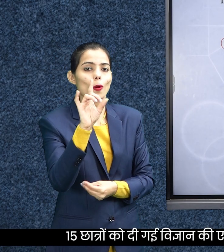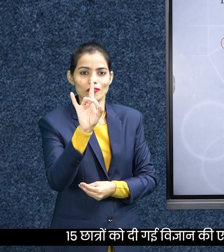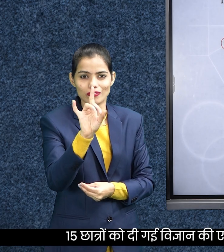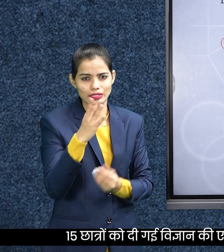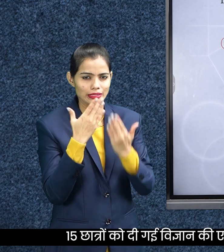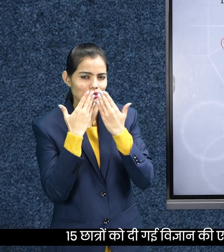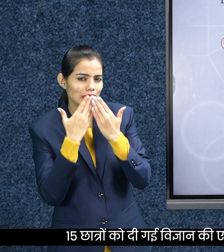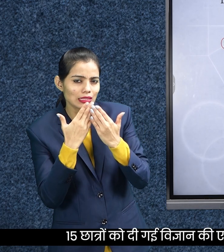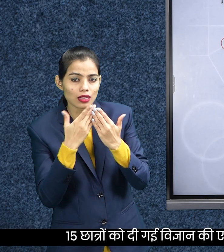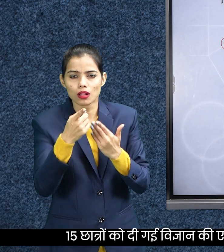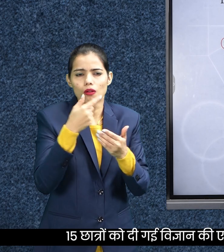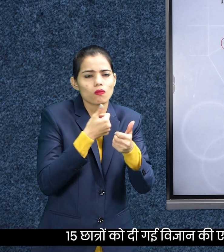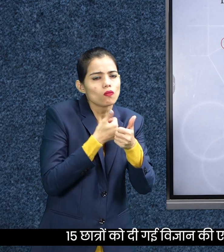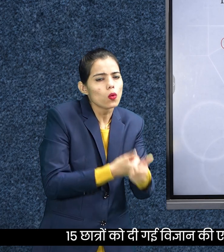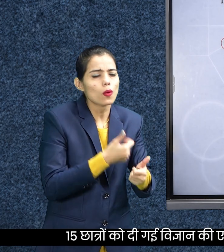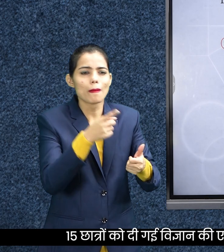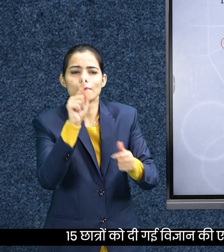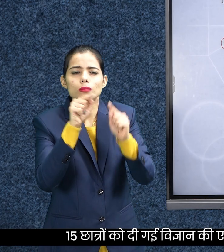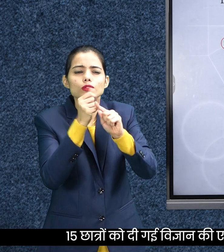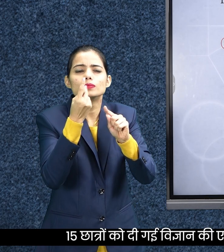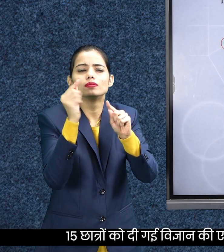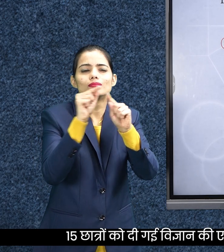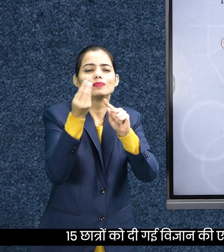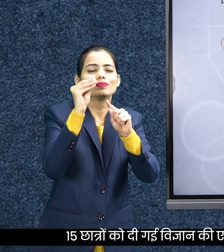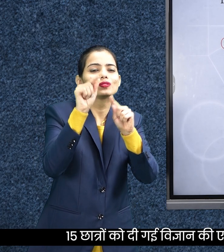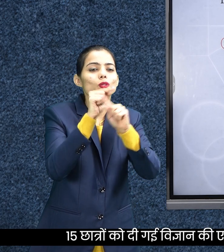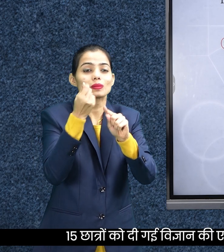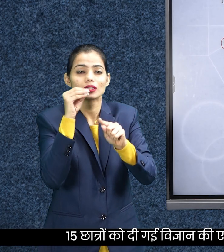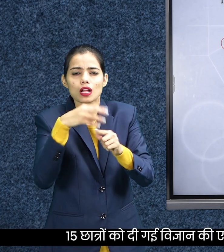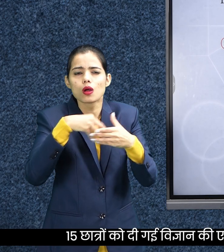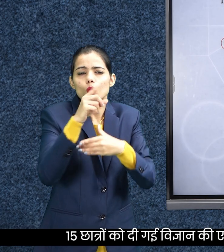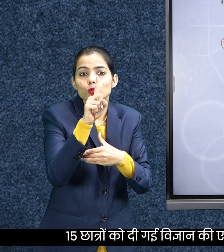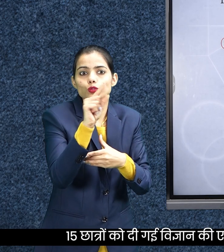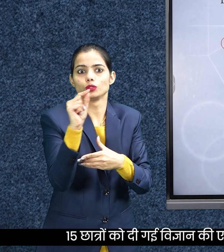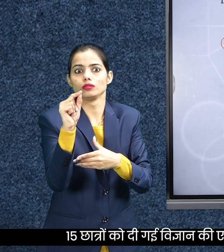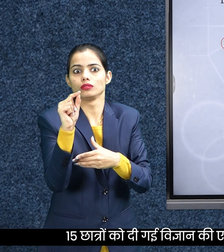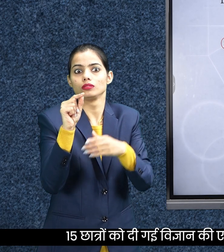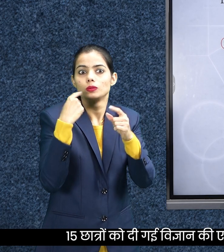विज्ञान की एक परीक्षा में निम्नलिखित अंक 100 में से दर्ज किए गए हैं।